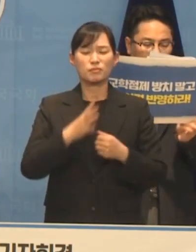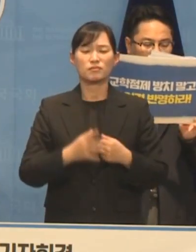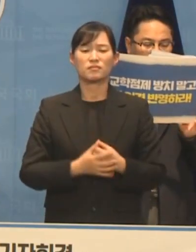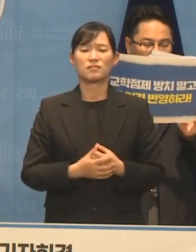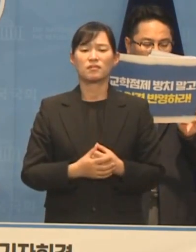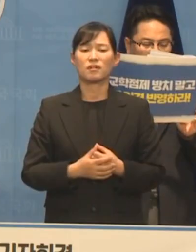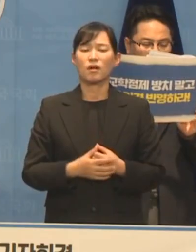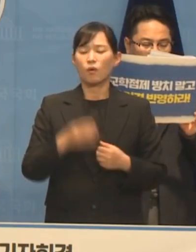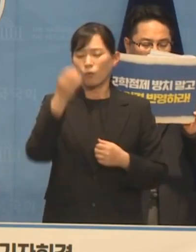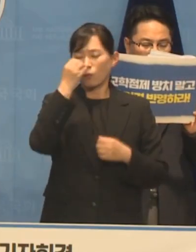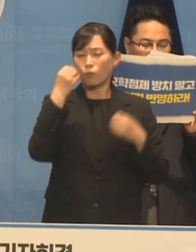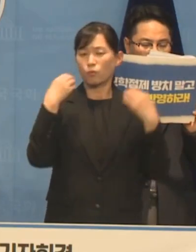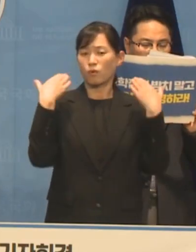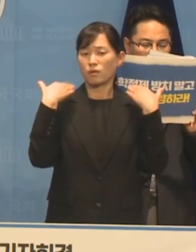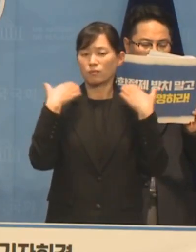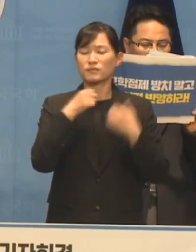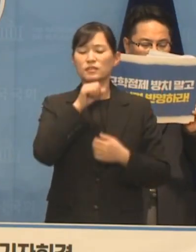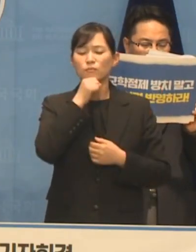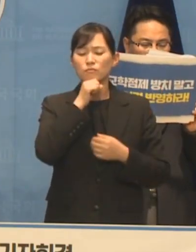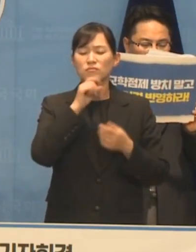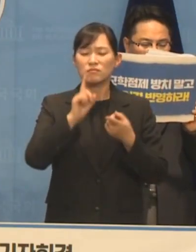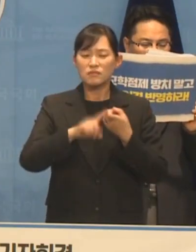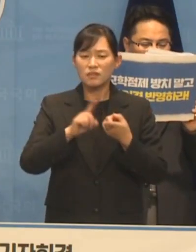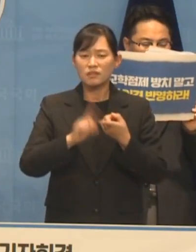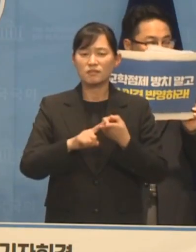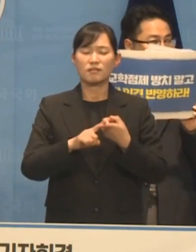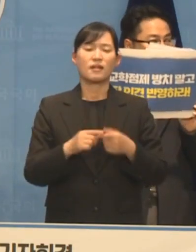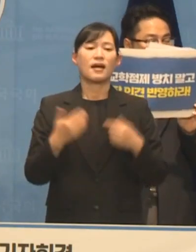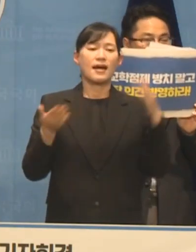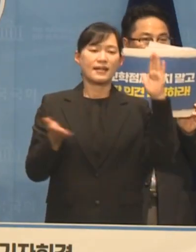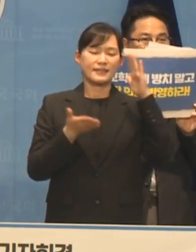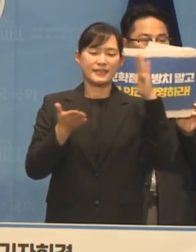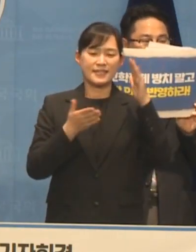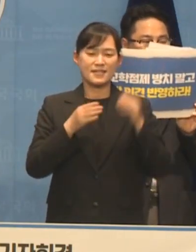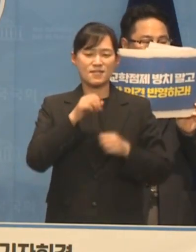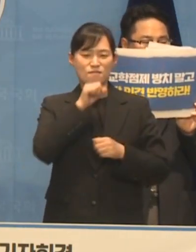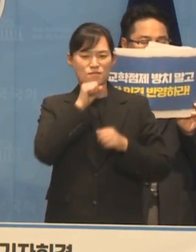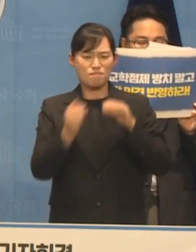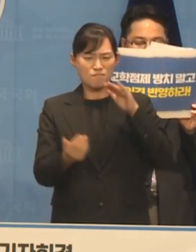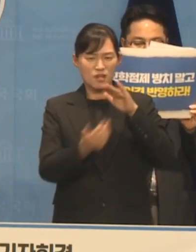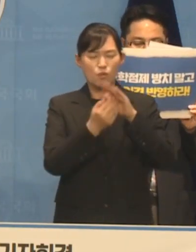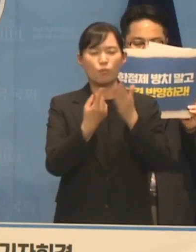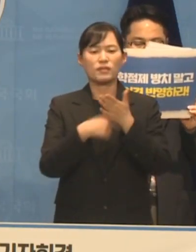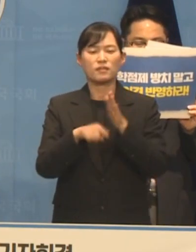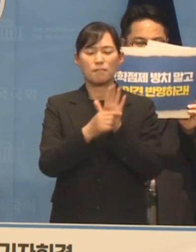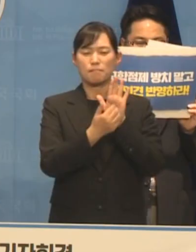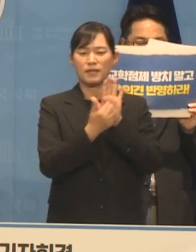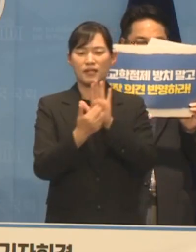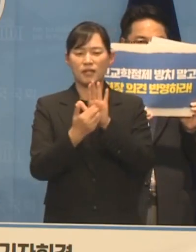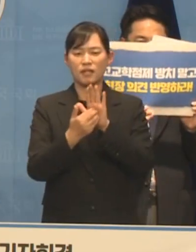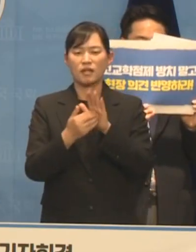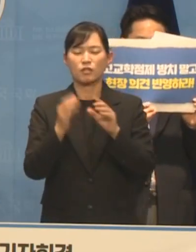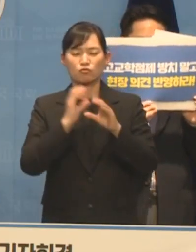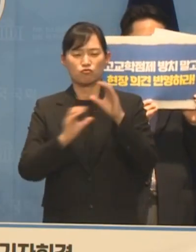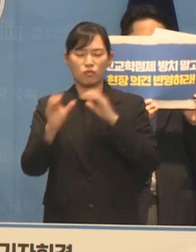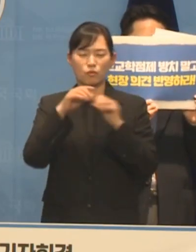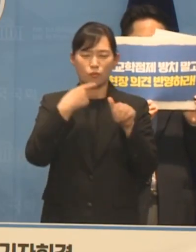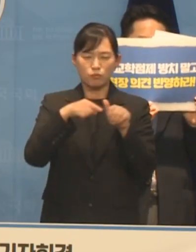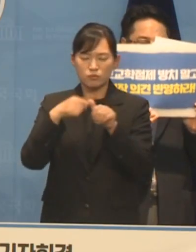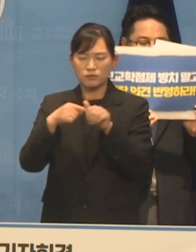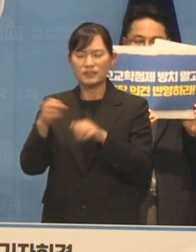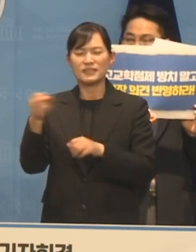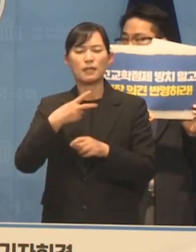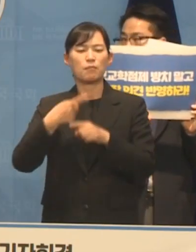지도는 고교학점제의 핵심 요소로 학생이 학업 성취 기준에 도달할 수 있도록 예방, 보충 수업, 재평가를